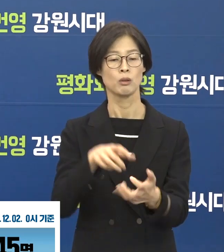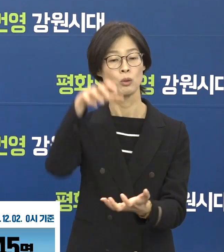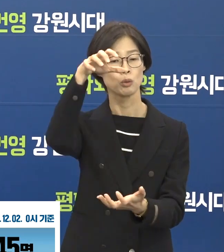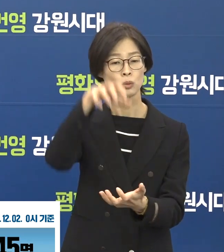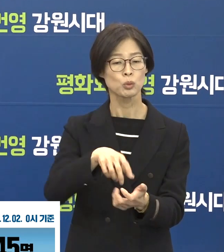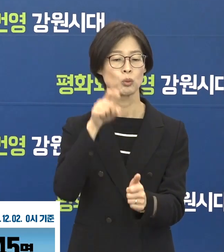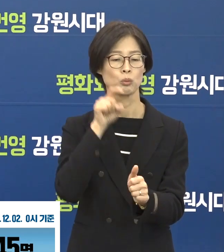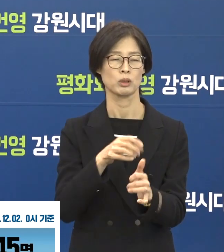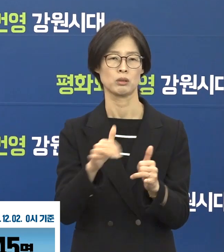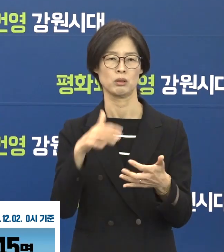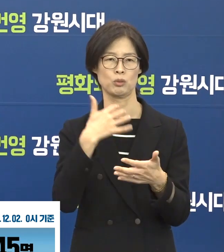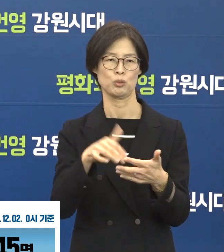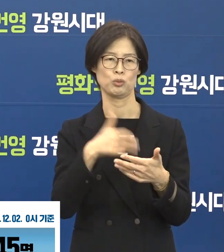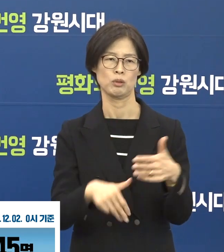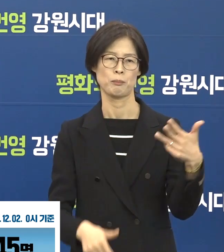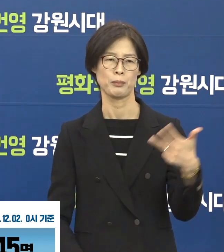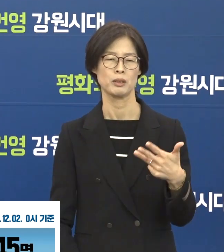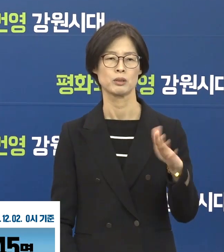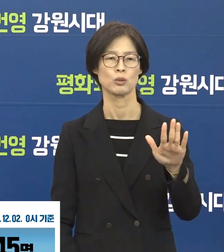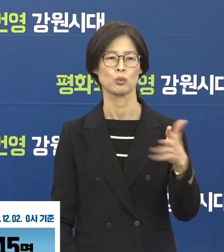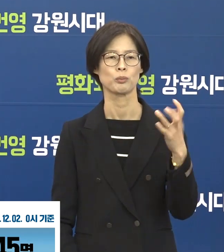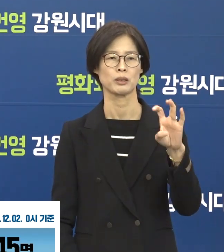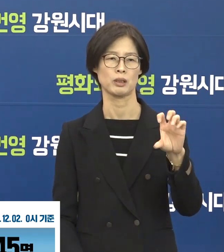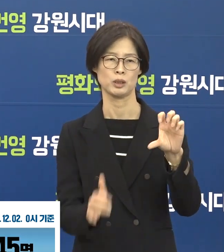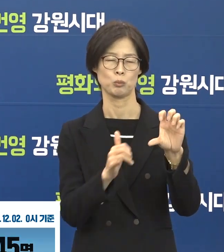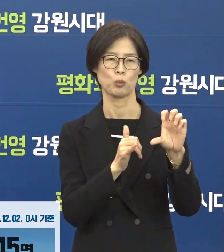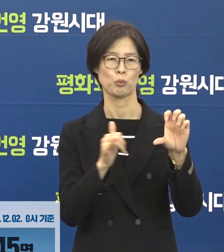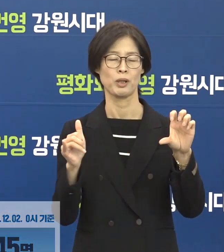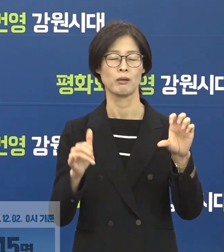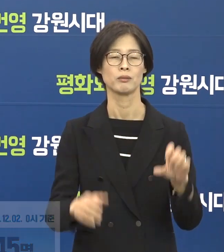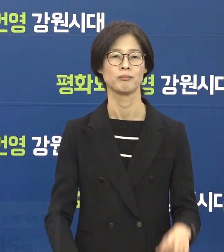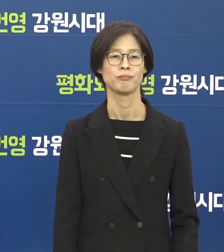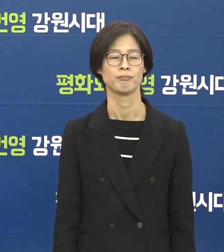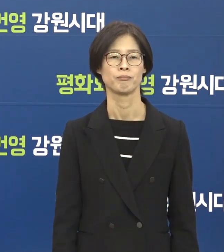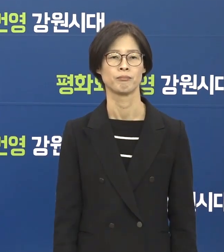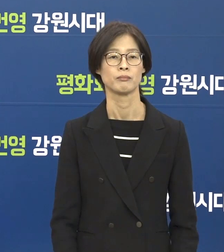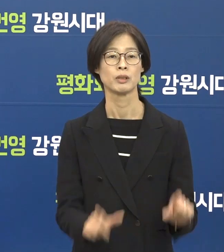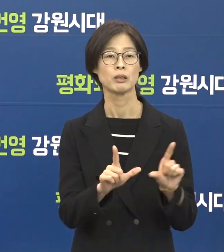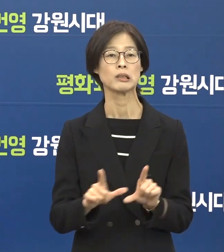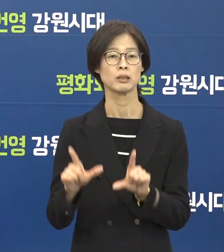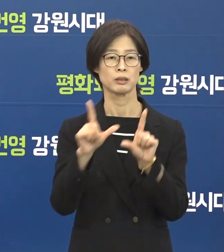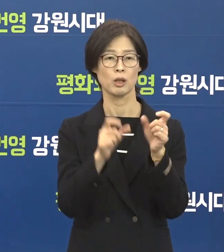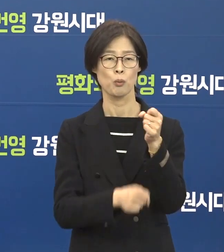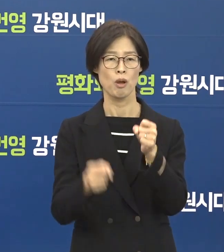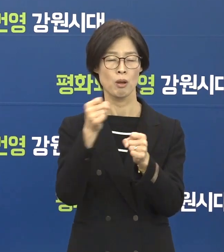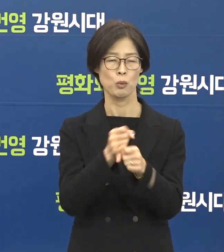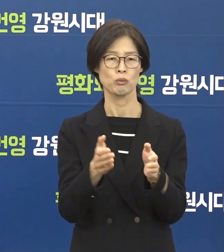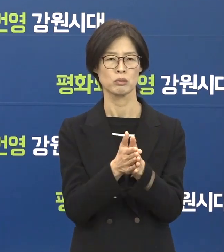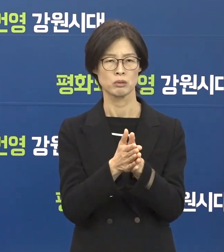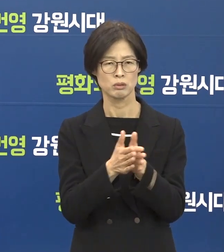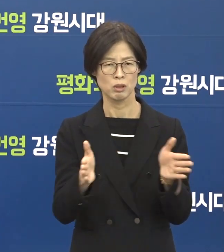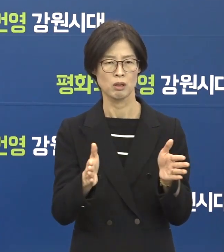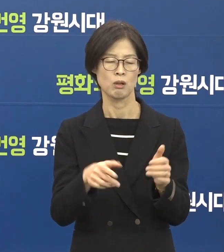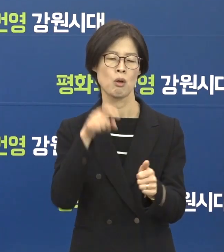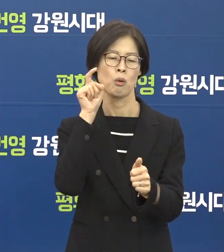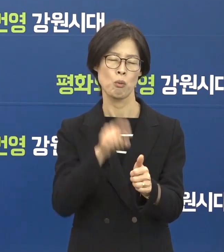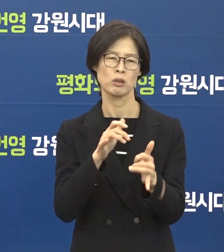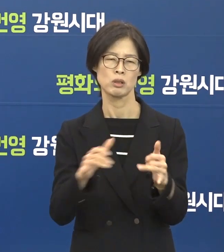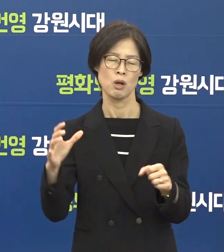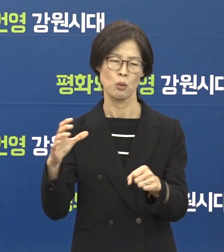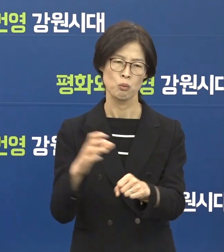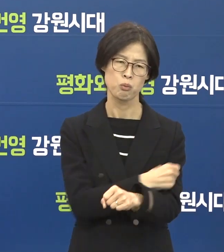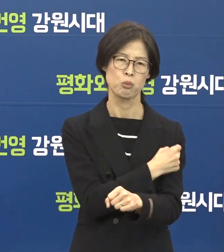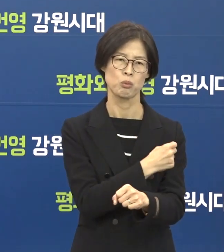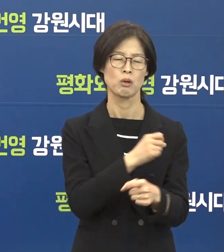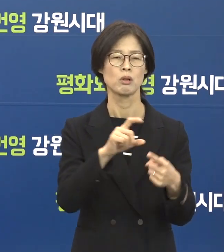총 확진자 수는 8,945명입니다. 일상 회복 이후 확진자가 급증하여